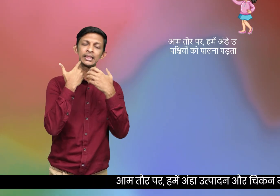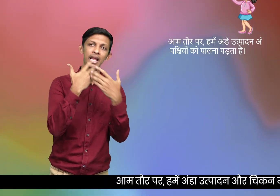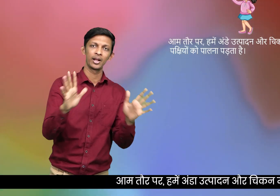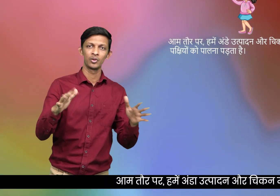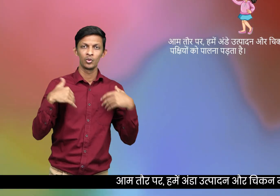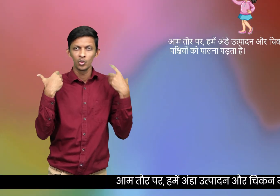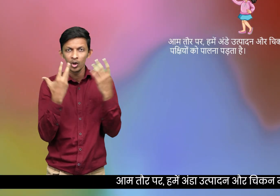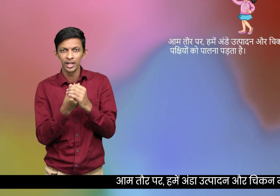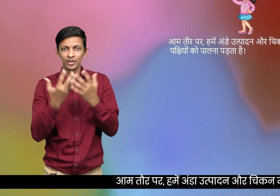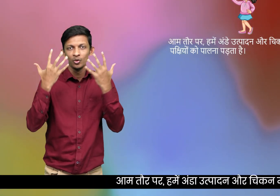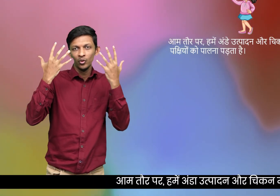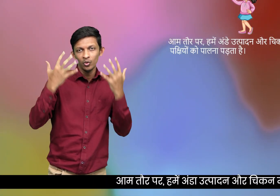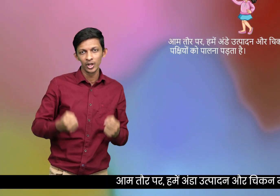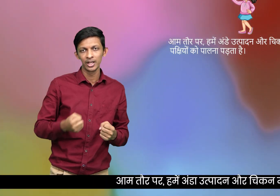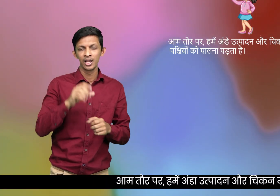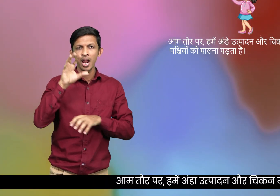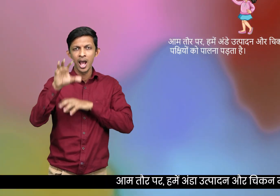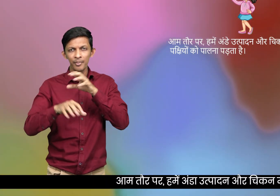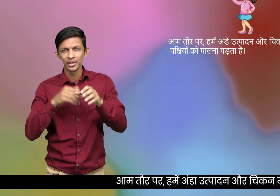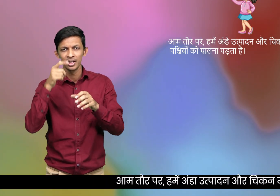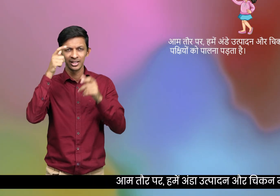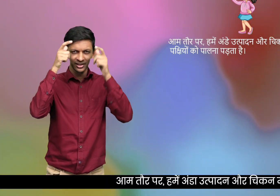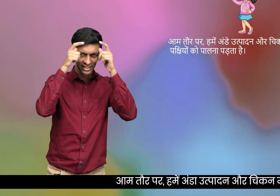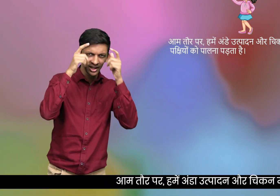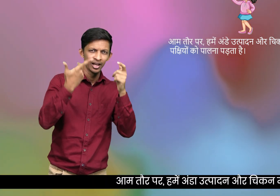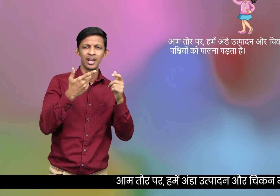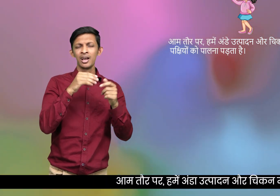आमतौर पर हमें अंडा उत्पादन और चिकन मांस के लिए